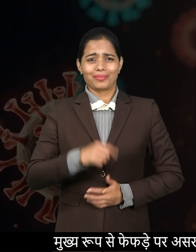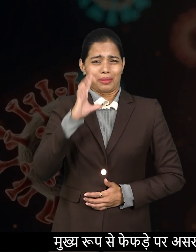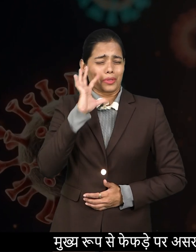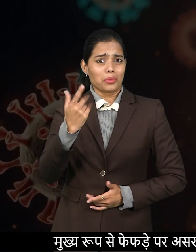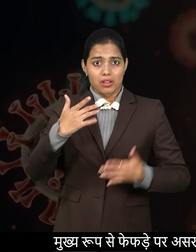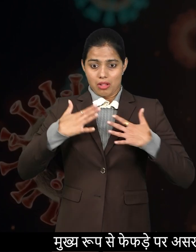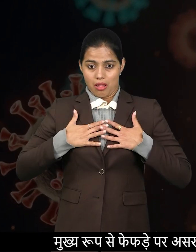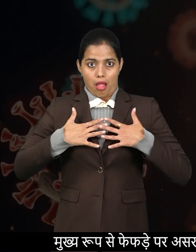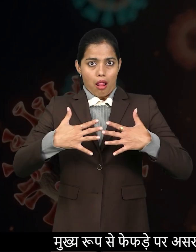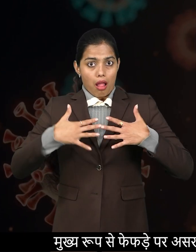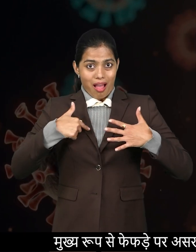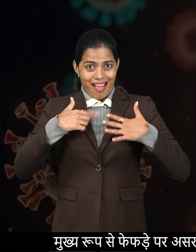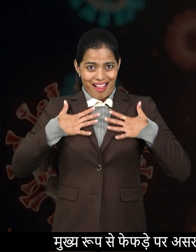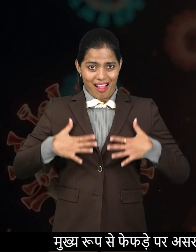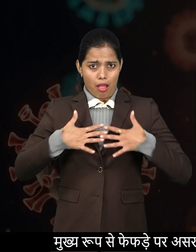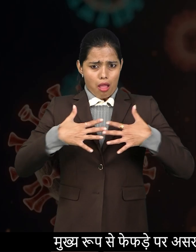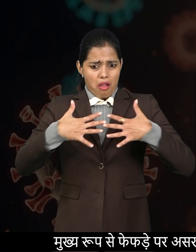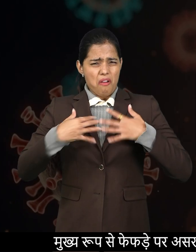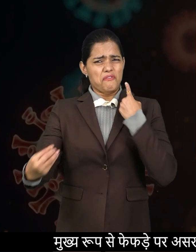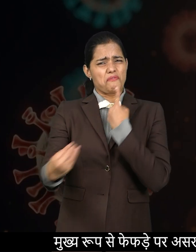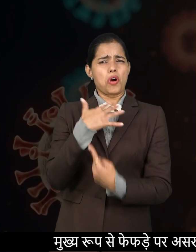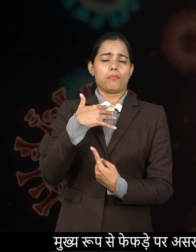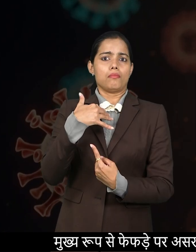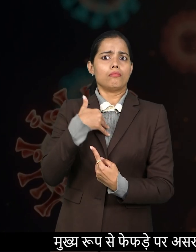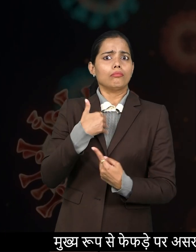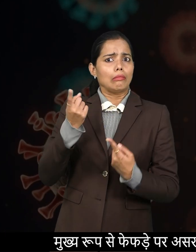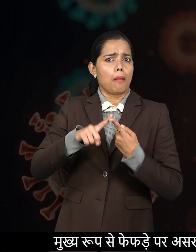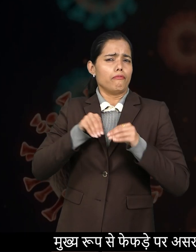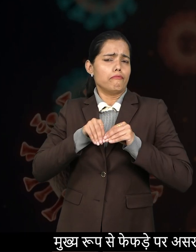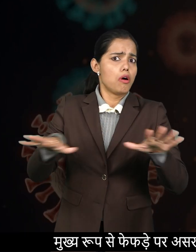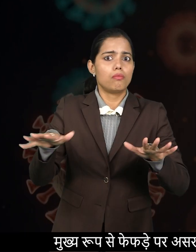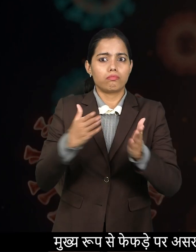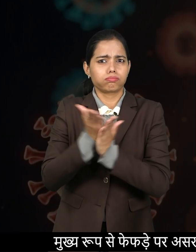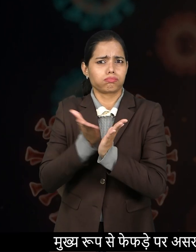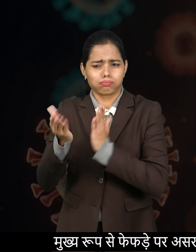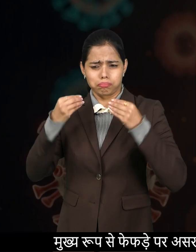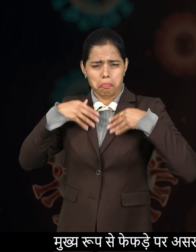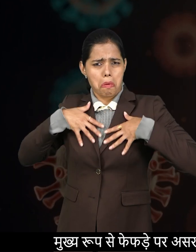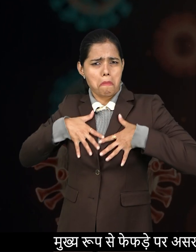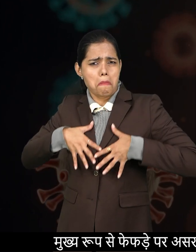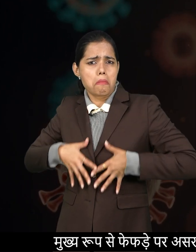मुख्य रूप से फेफड़े पर असर होता है, पर जिस्म के दूसरे हिस्सों में भी फैल सकता है।